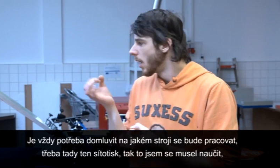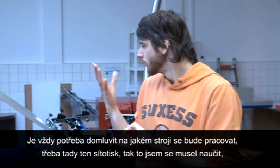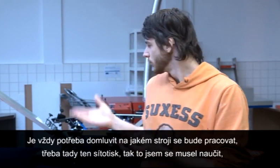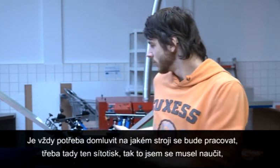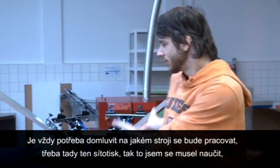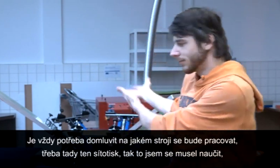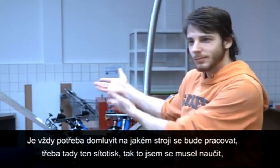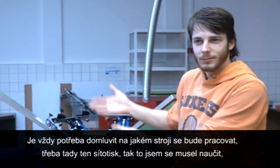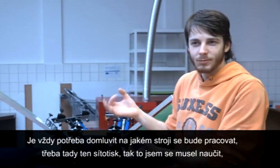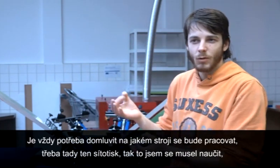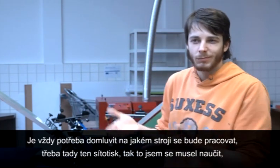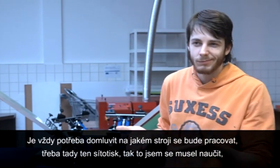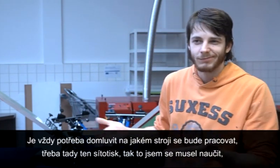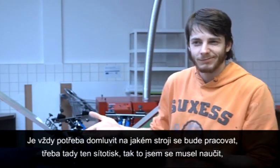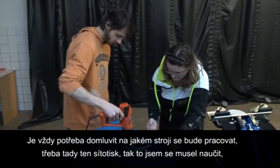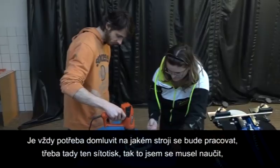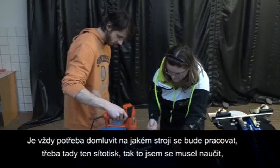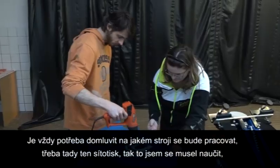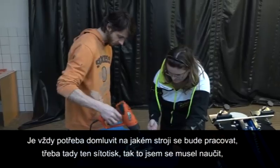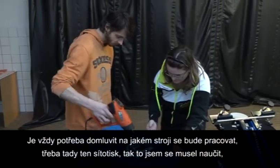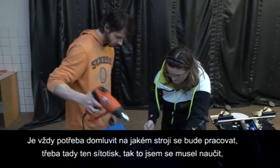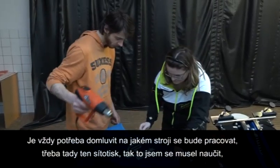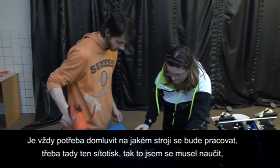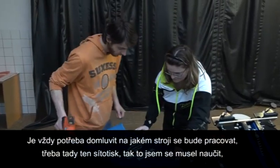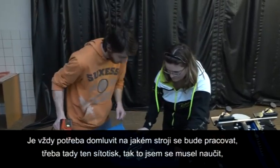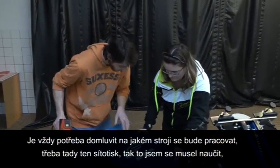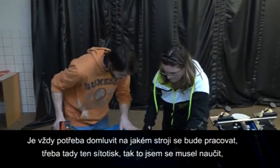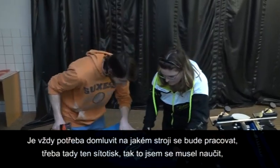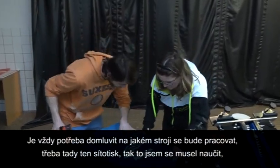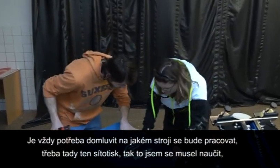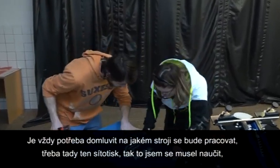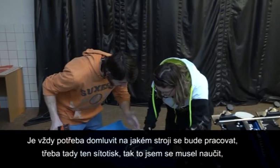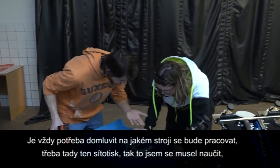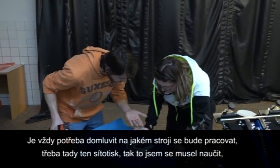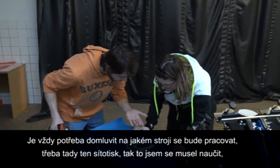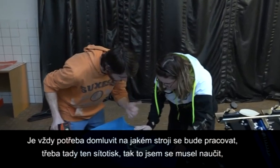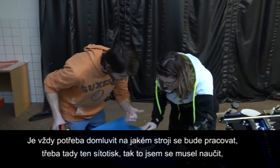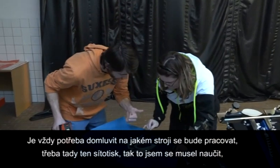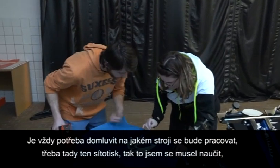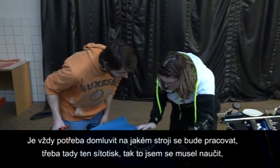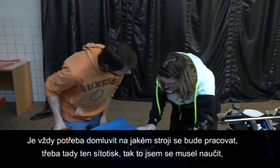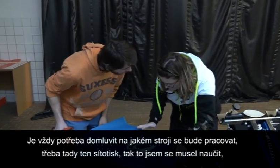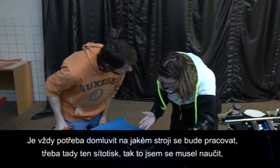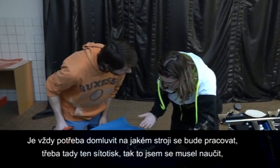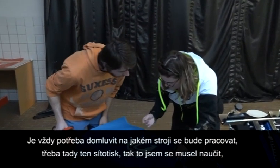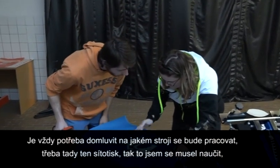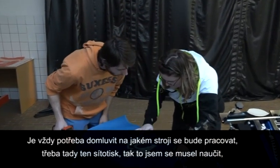Je potřeba domluvit vždycky, co, na jakém stroji se bude pracovat, třeba tady, jak vidíte ten stroj, ten sítotisk, tak to jsem se musel